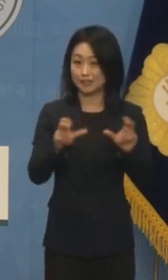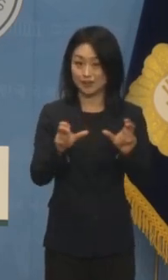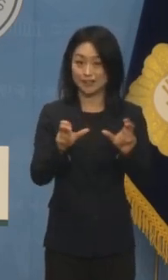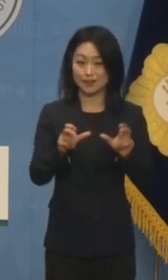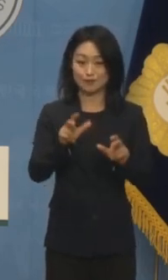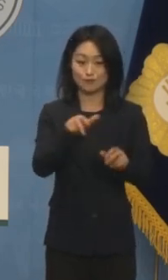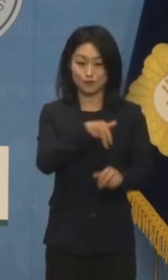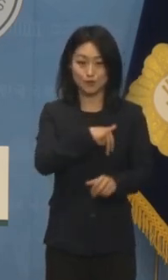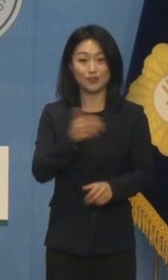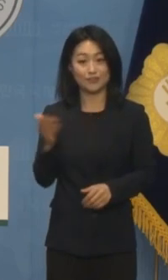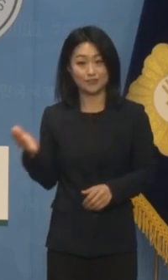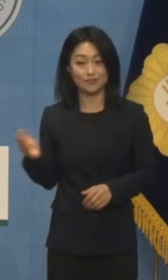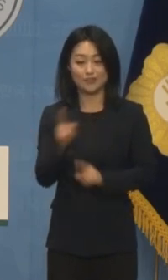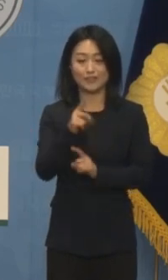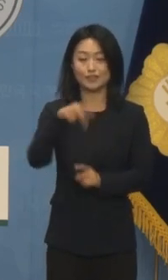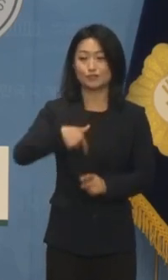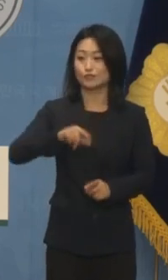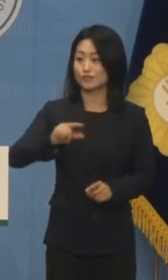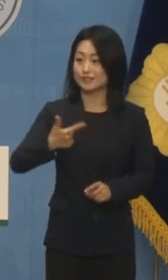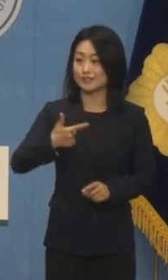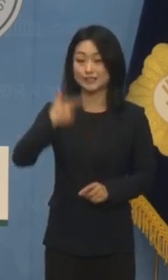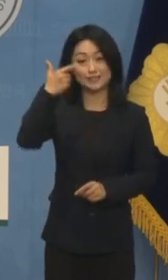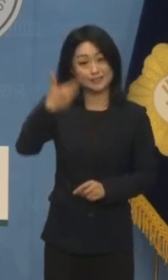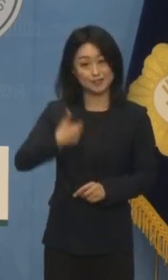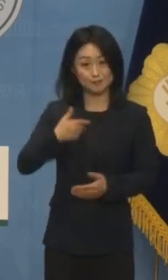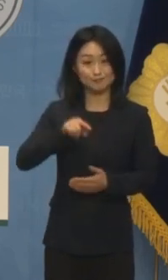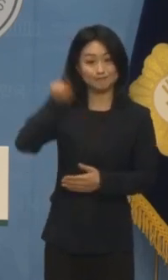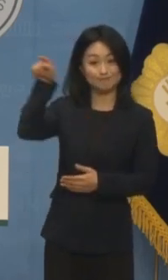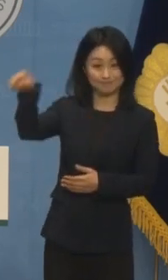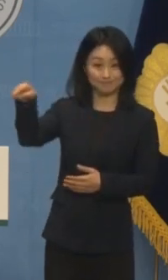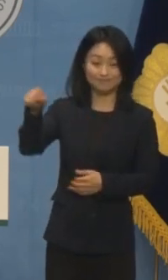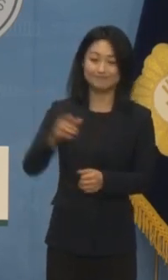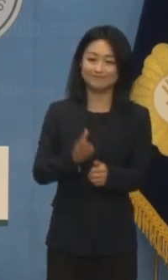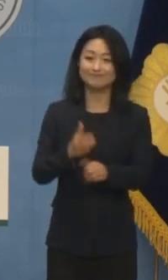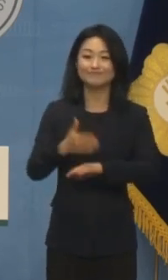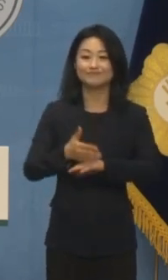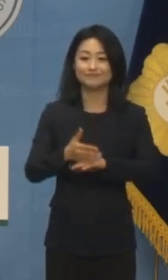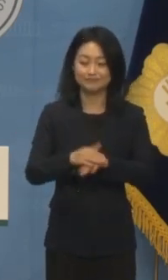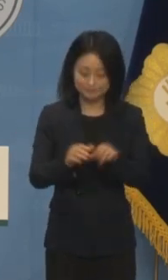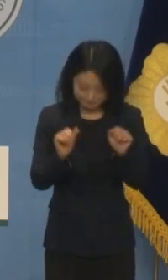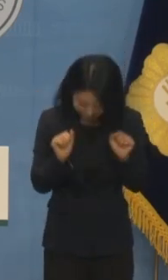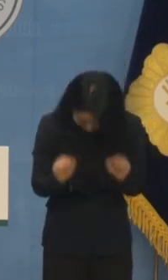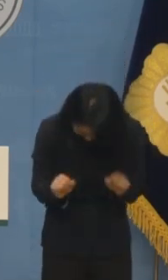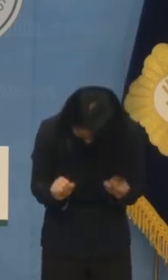성남중원국회의원 이수진입니다. 질의응답은 밖에서 받도록 하겠습니다. 감사합니다.